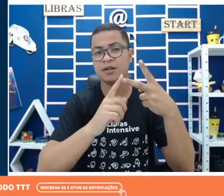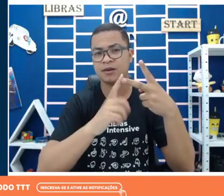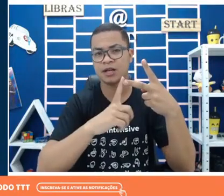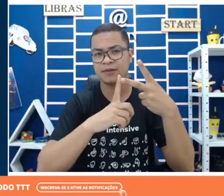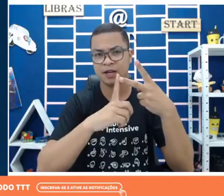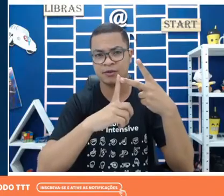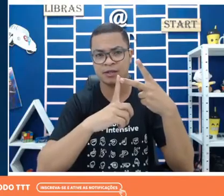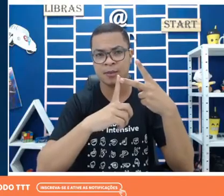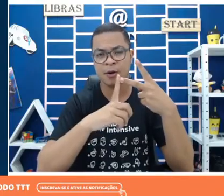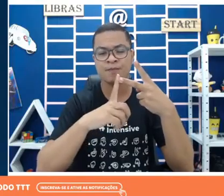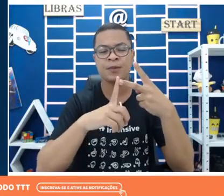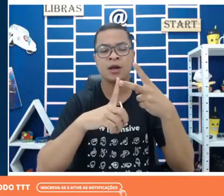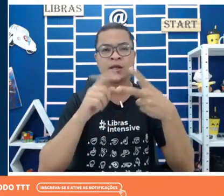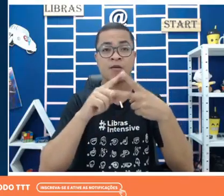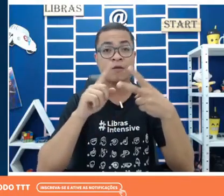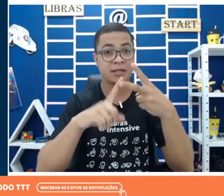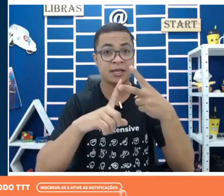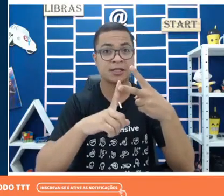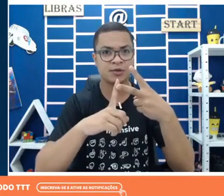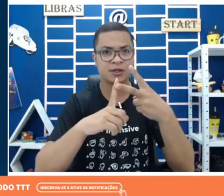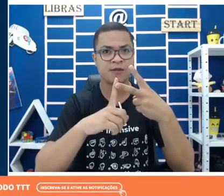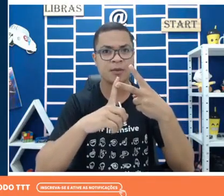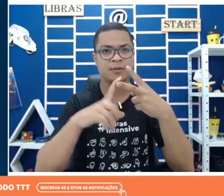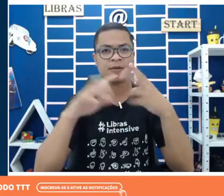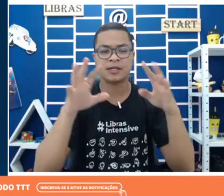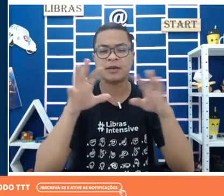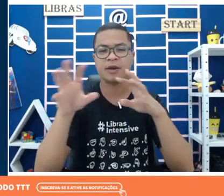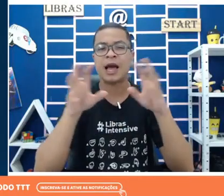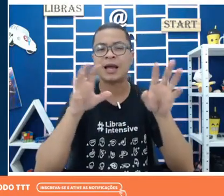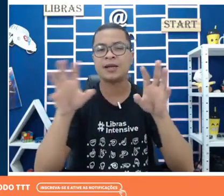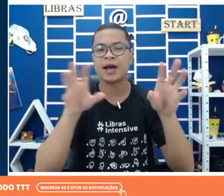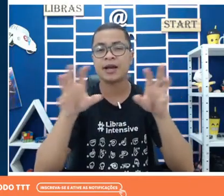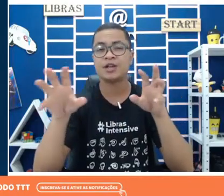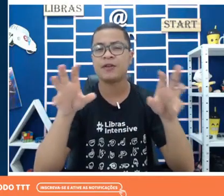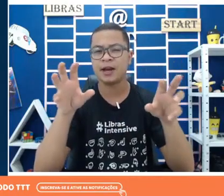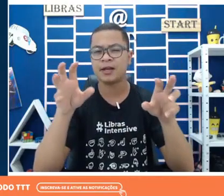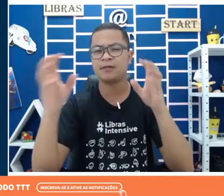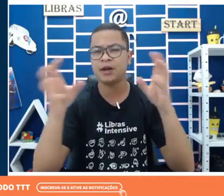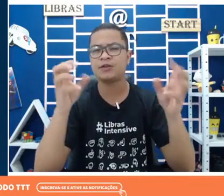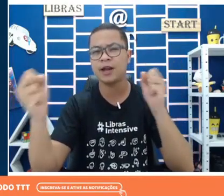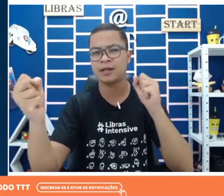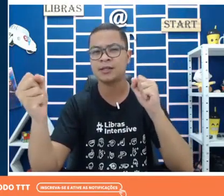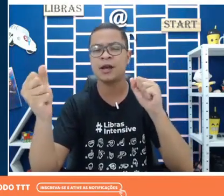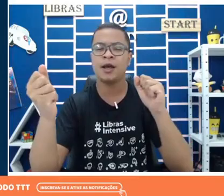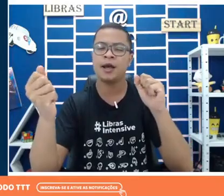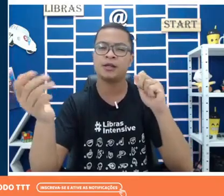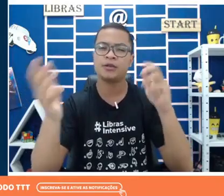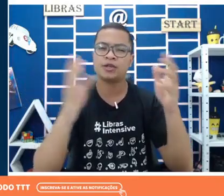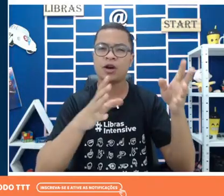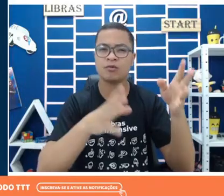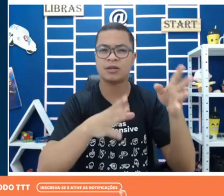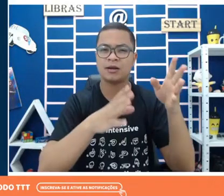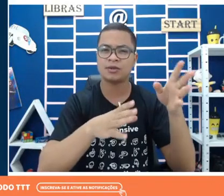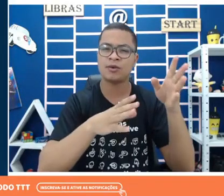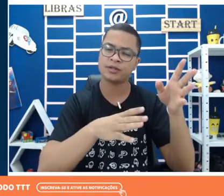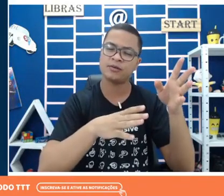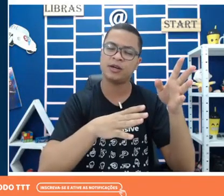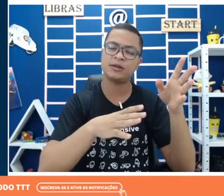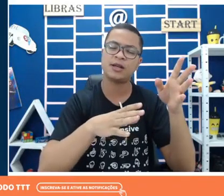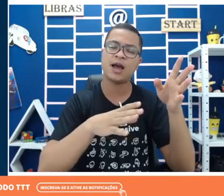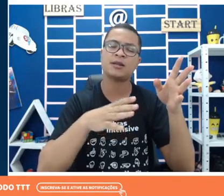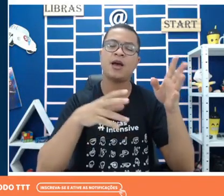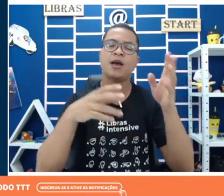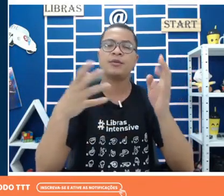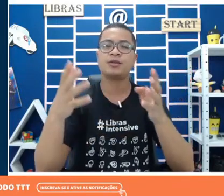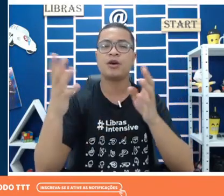história só fazendo classificadores, tá bom? Então eu vou fazer dessas duas formas para vocês também analisarem a diferença e ver a diferença entre uma história contada só usando